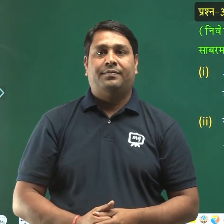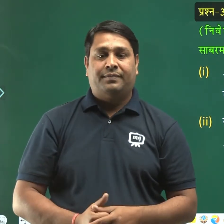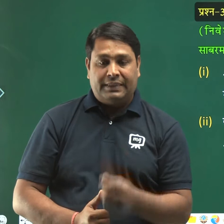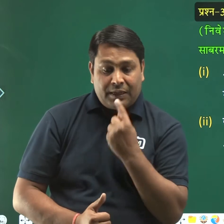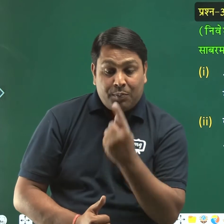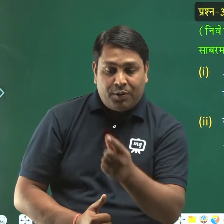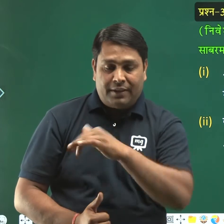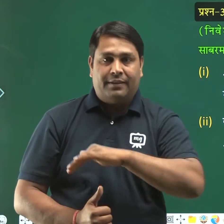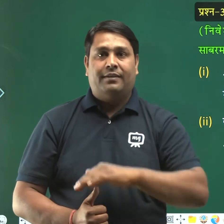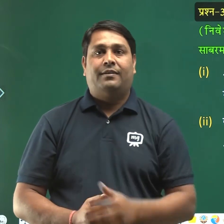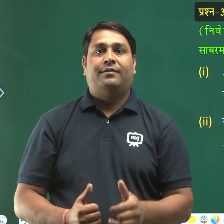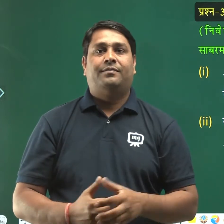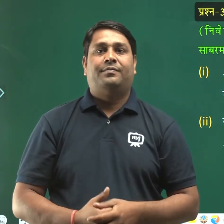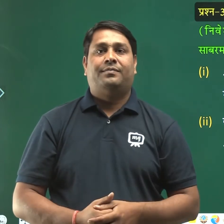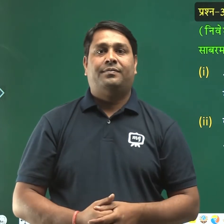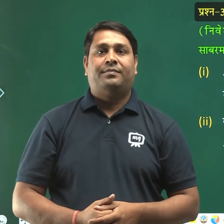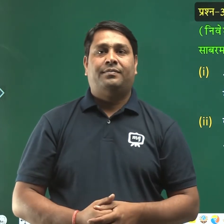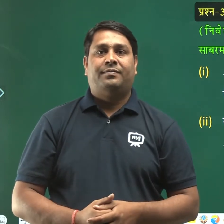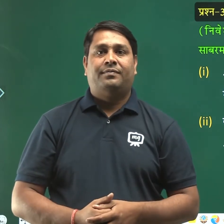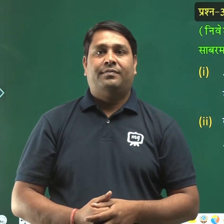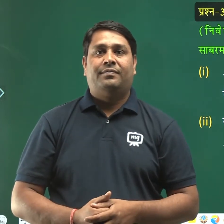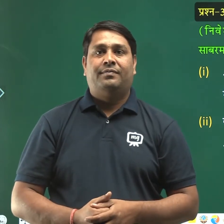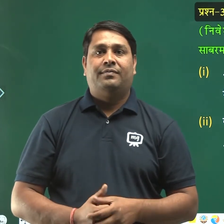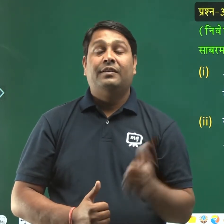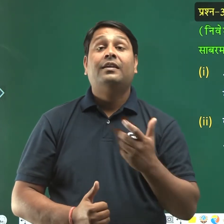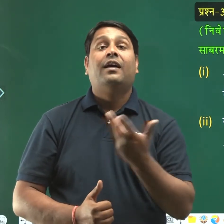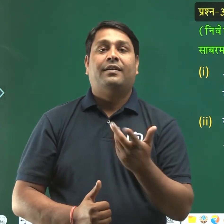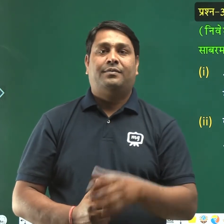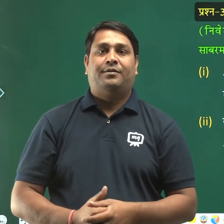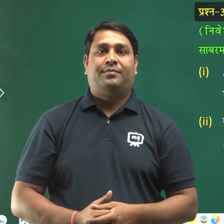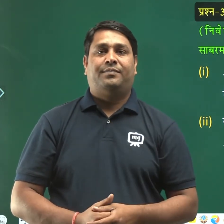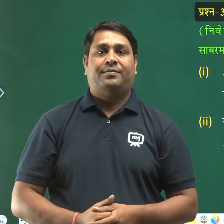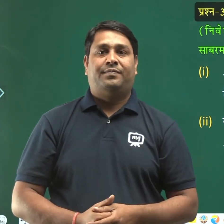कहा जाता है। क्या आएगा बच्चों?